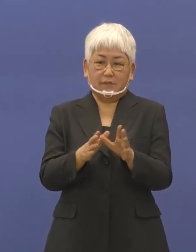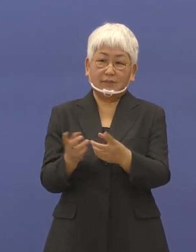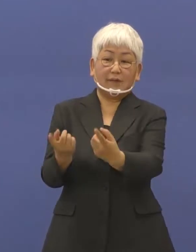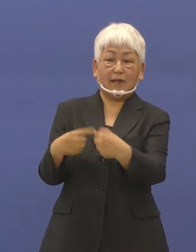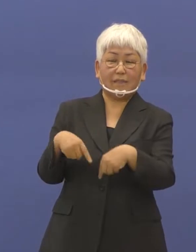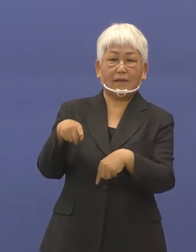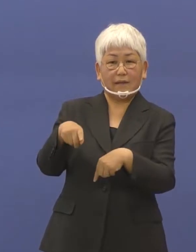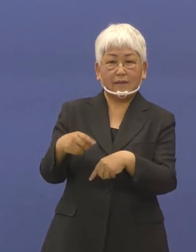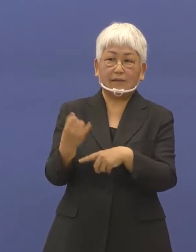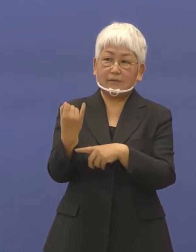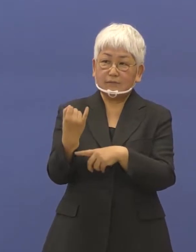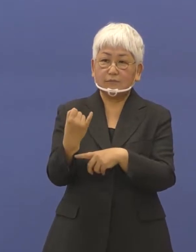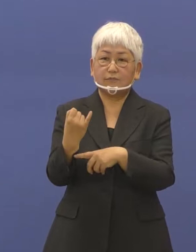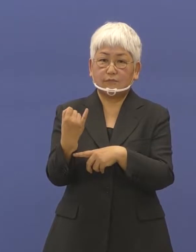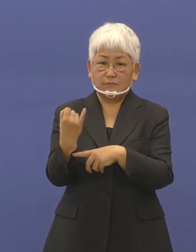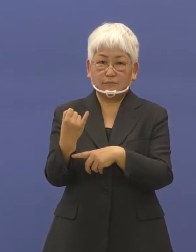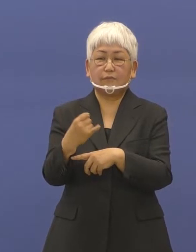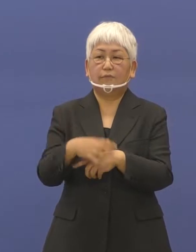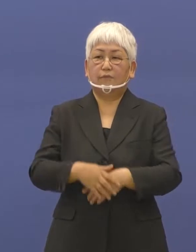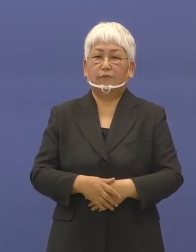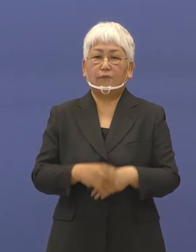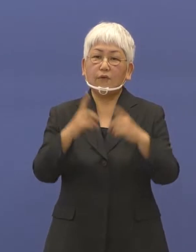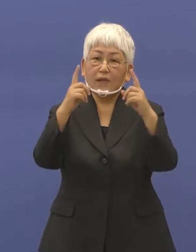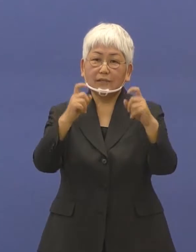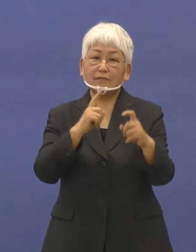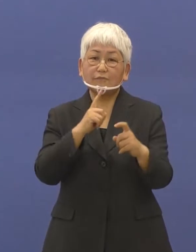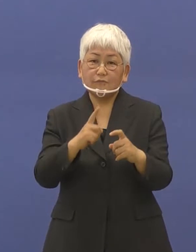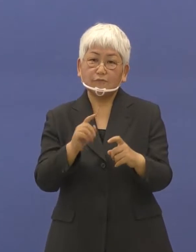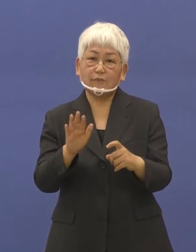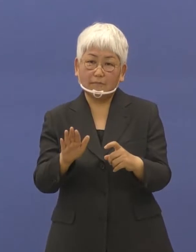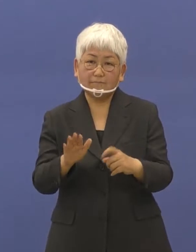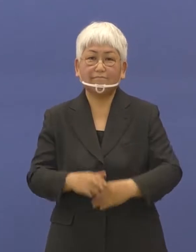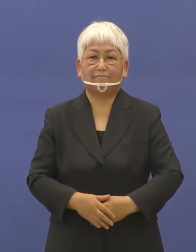。転入した記者から一言挨拶をお願いします。